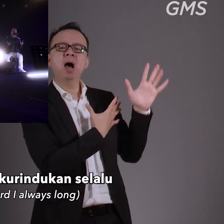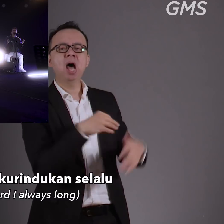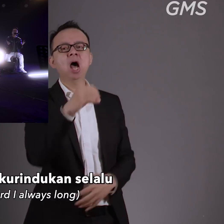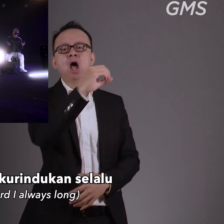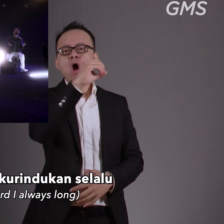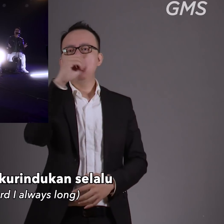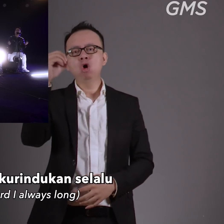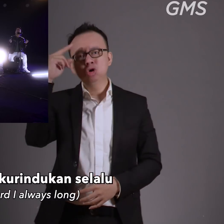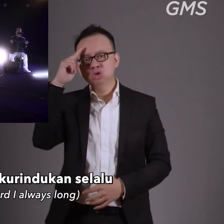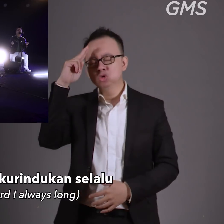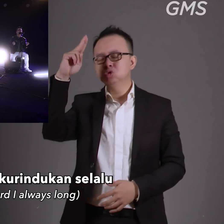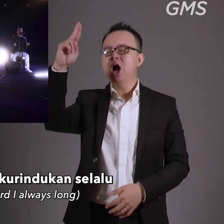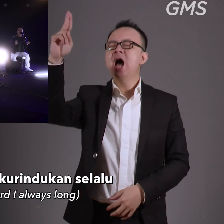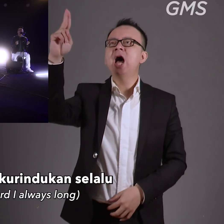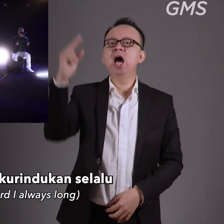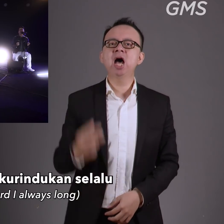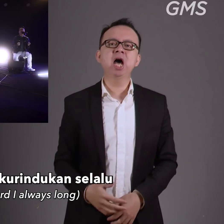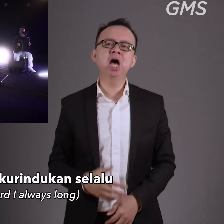kasih-Mu Bapa. Oh